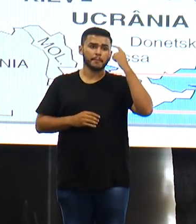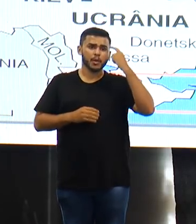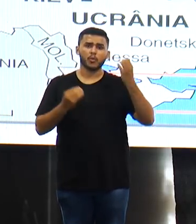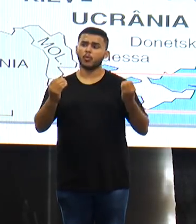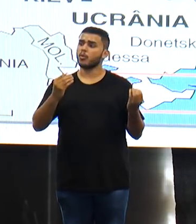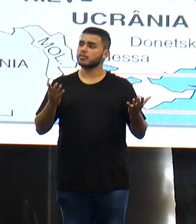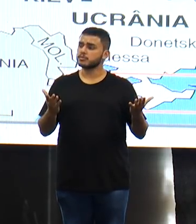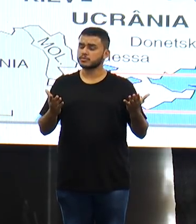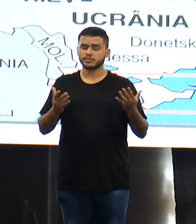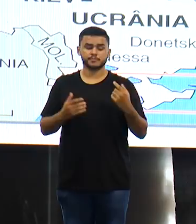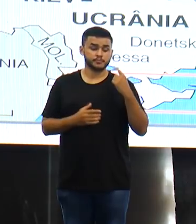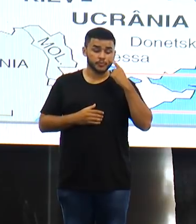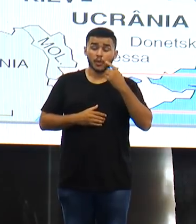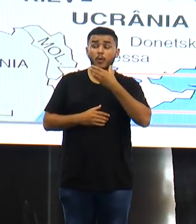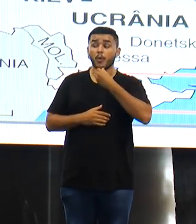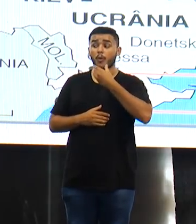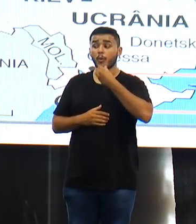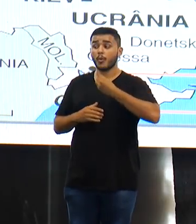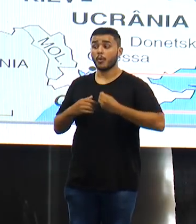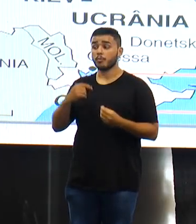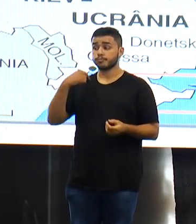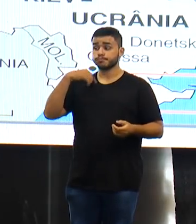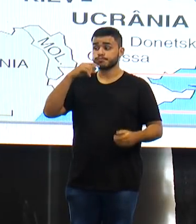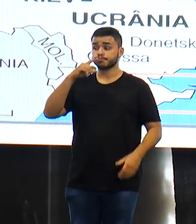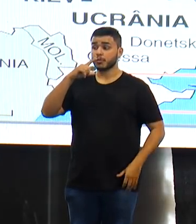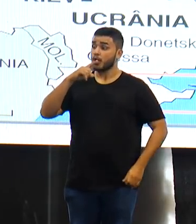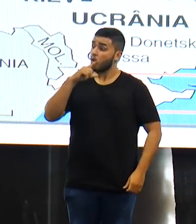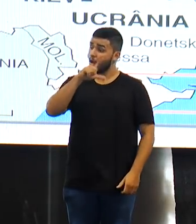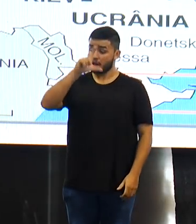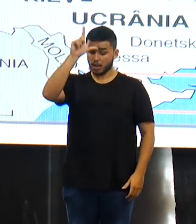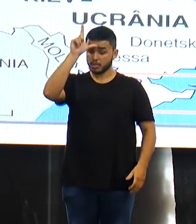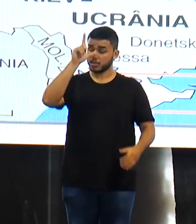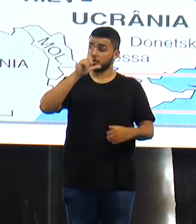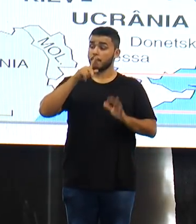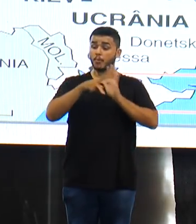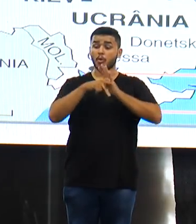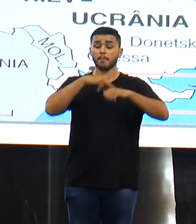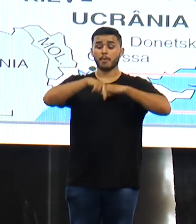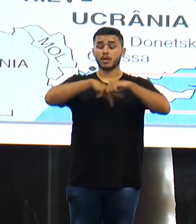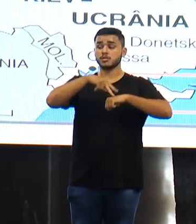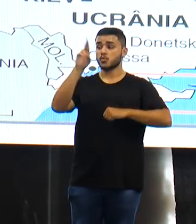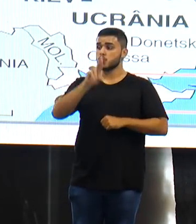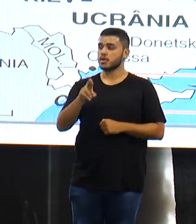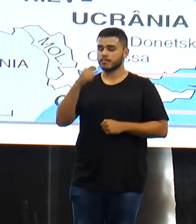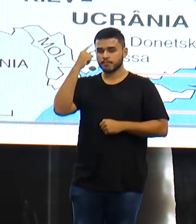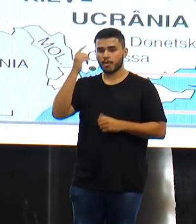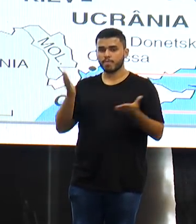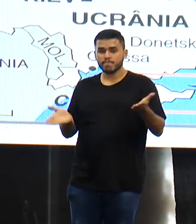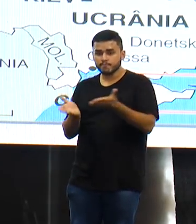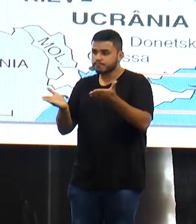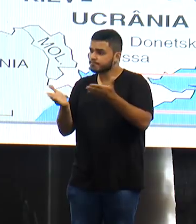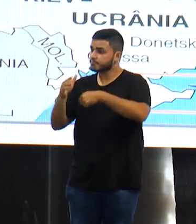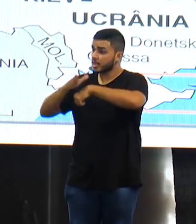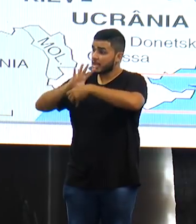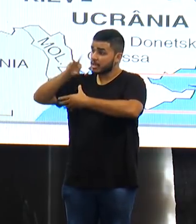Vladimir Putin fez? Estimulou os russos a preconizarem uma instabilidade